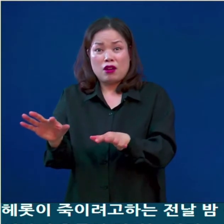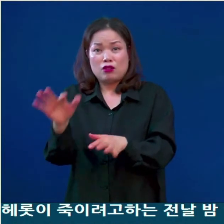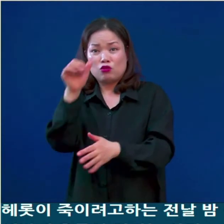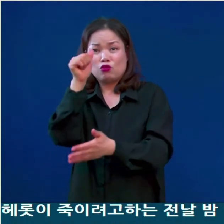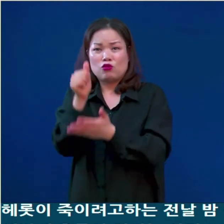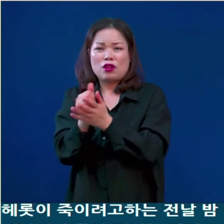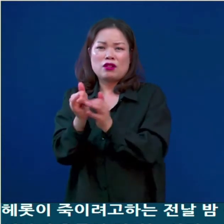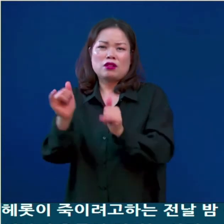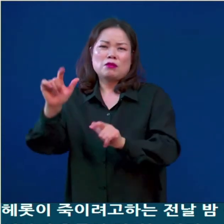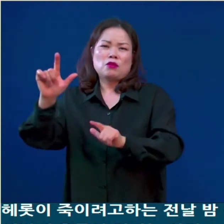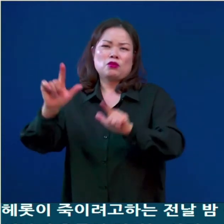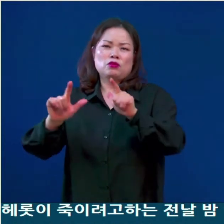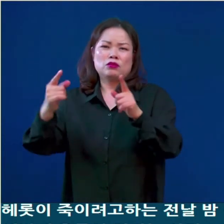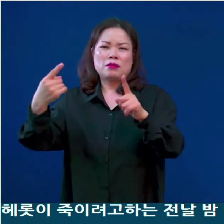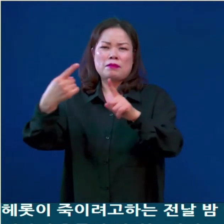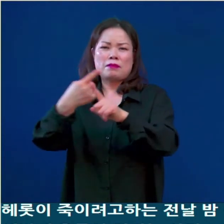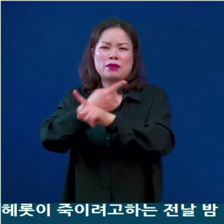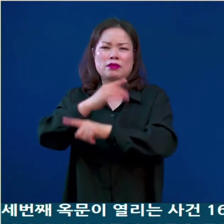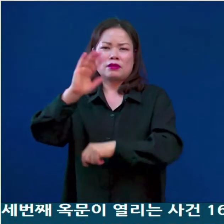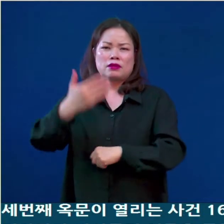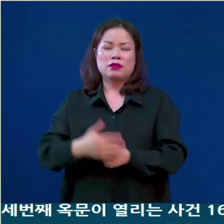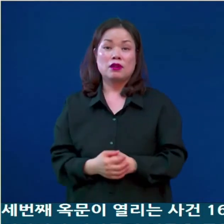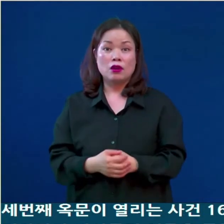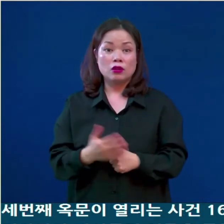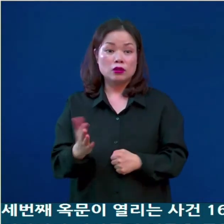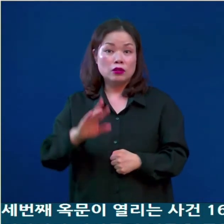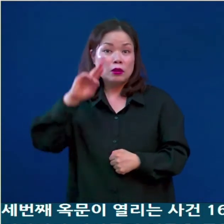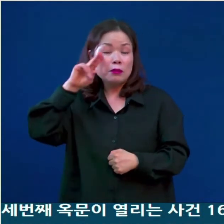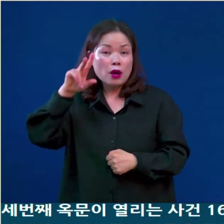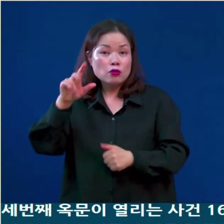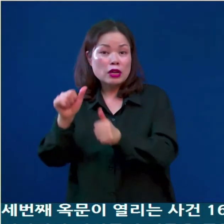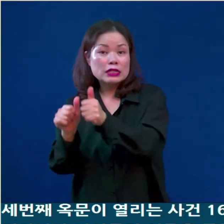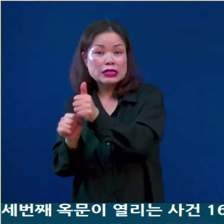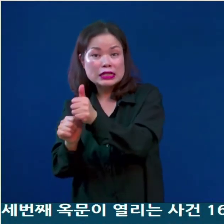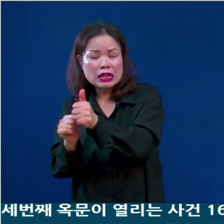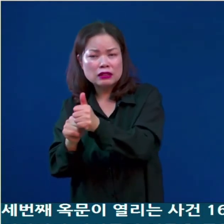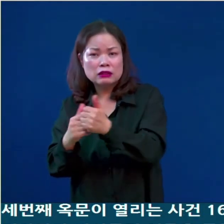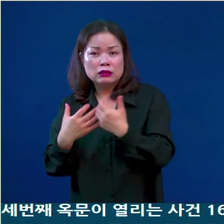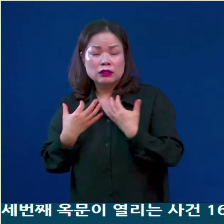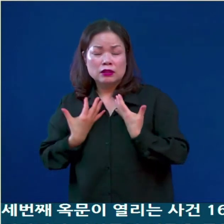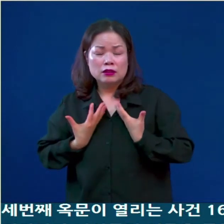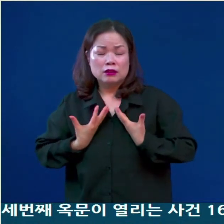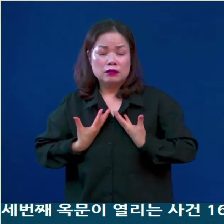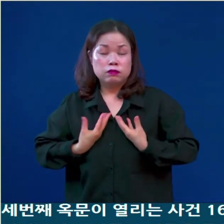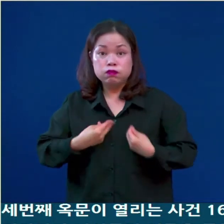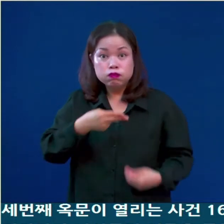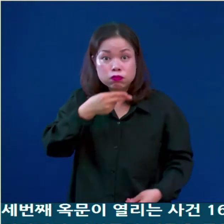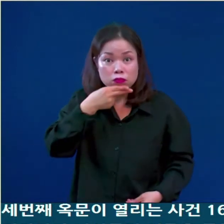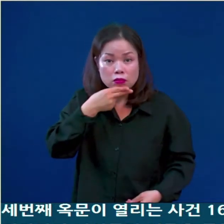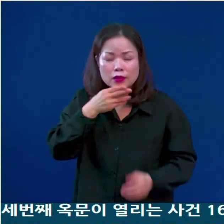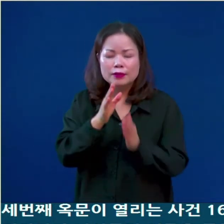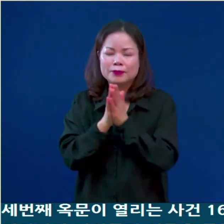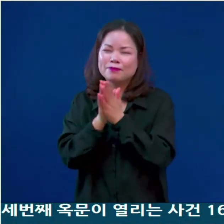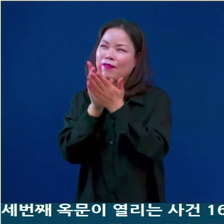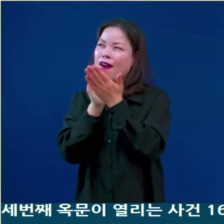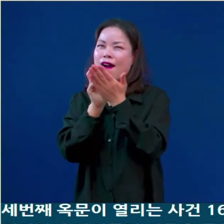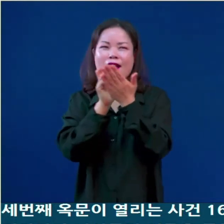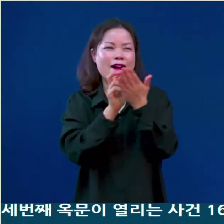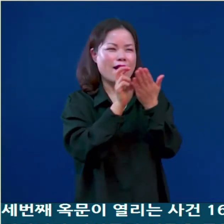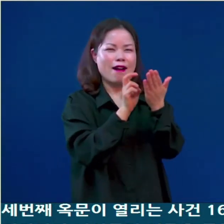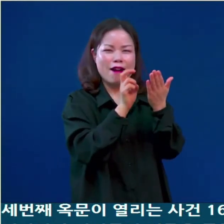죄수의 신분으로 바뀌게 되어지죠. 그러나 바울과 실라는 낙심하지 않고 기도하며 찬송을